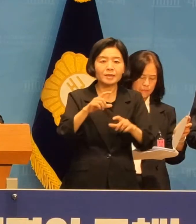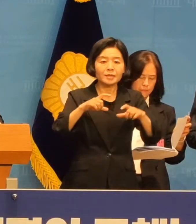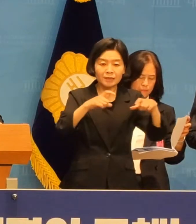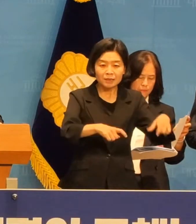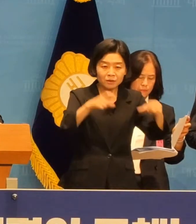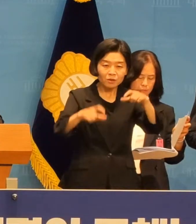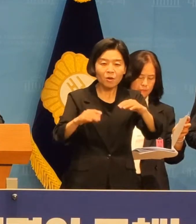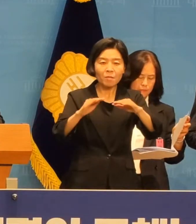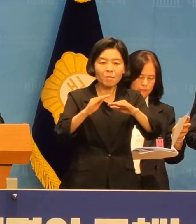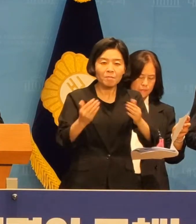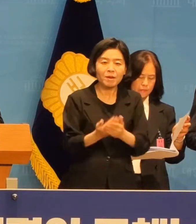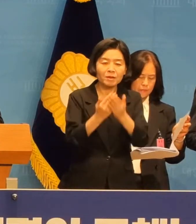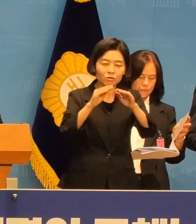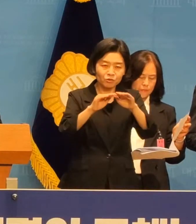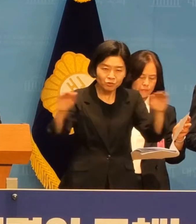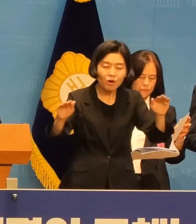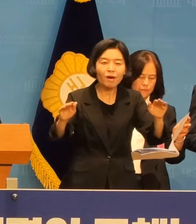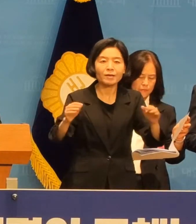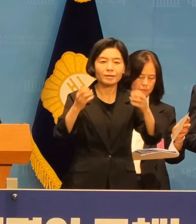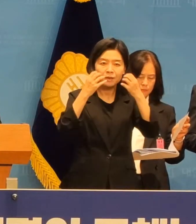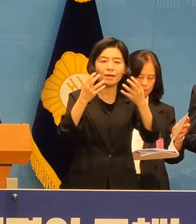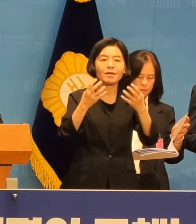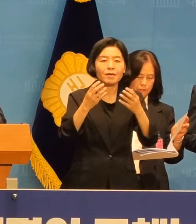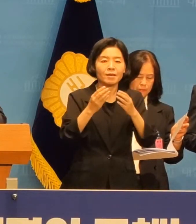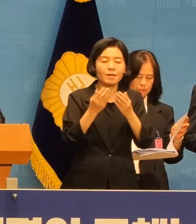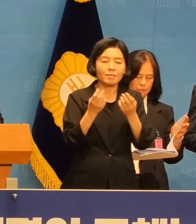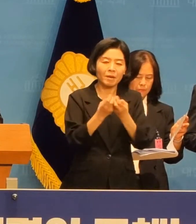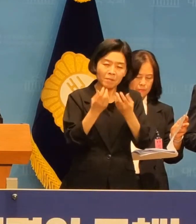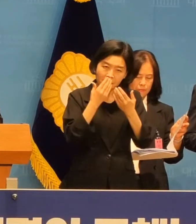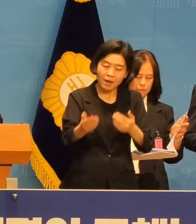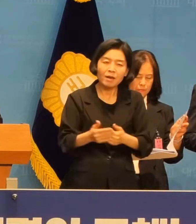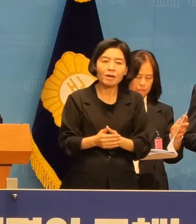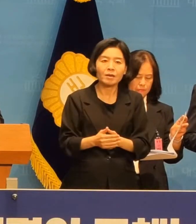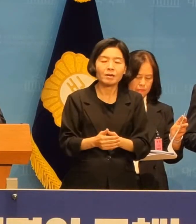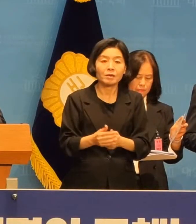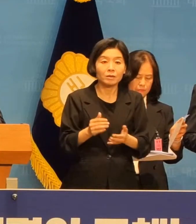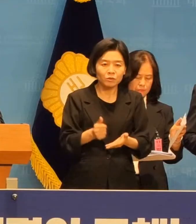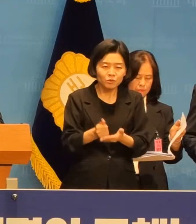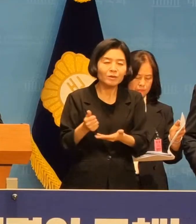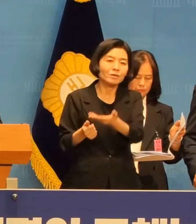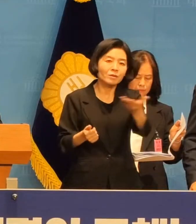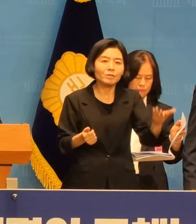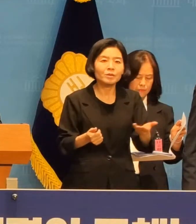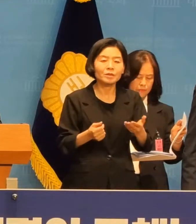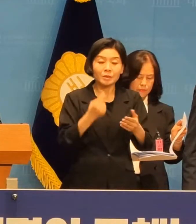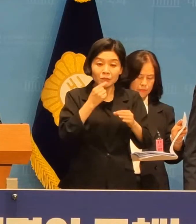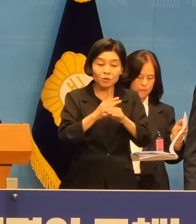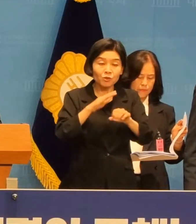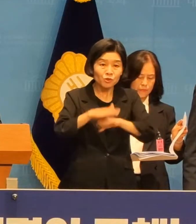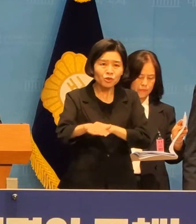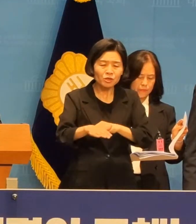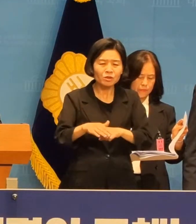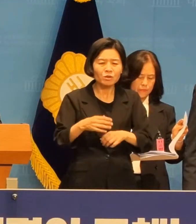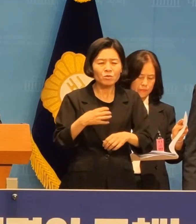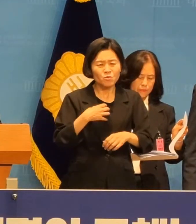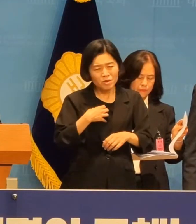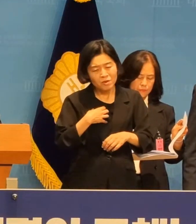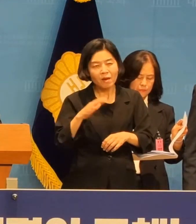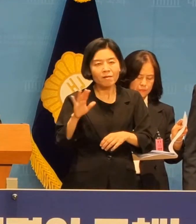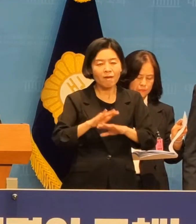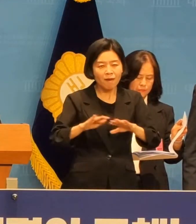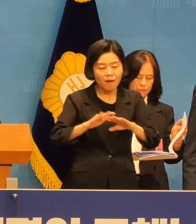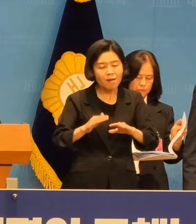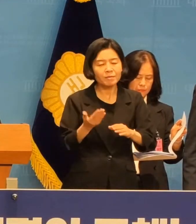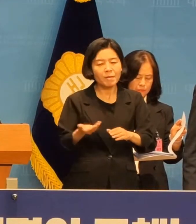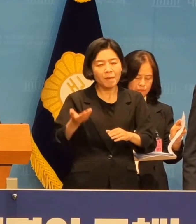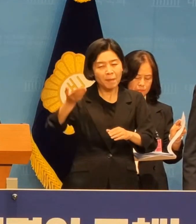길을 열겠습니다. 존경하는 국민 여러분, 우리의 민주주의는 늘 위기 속에서 성장해